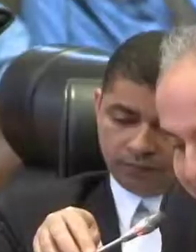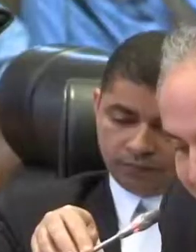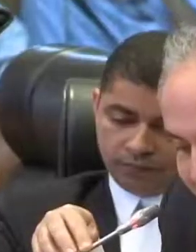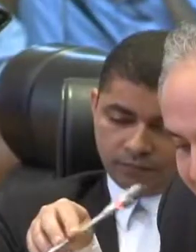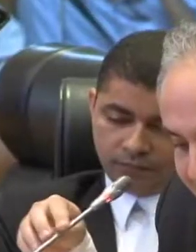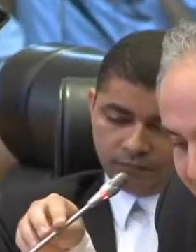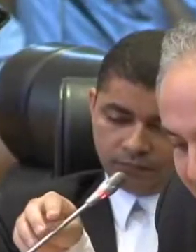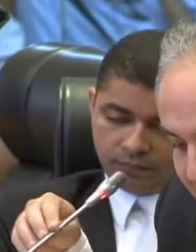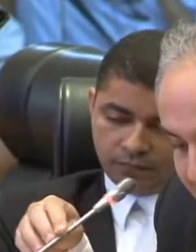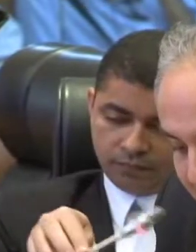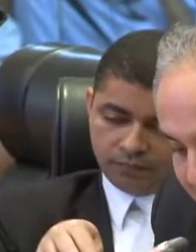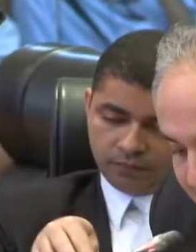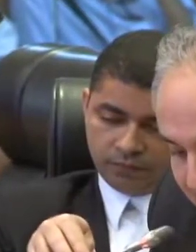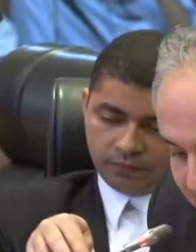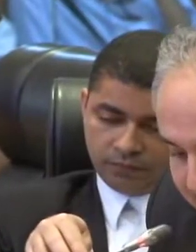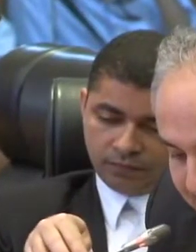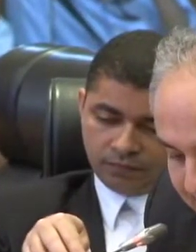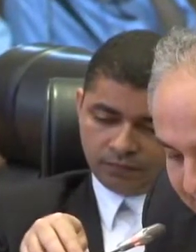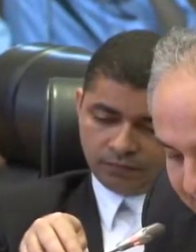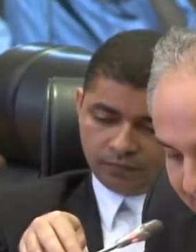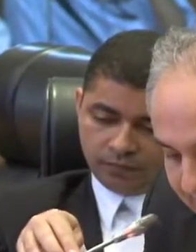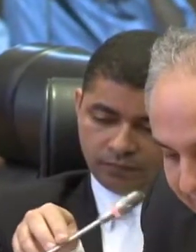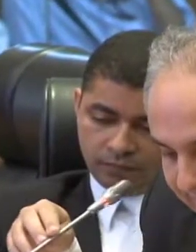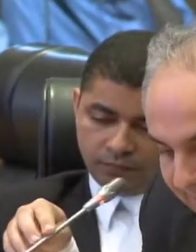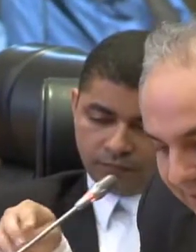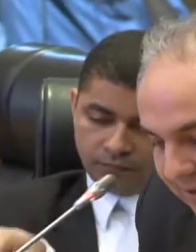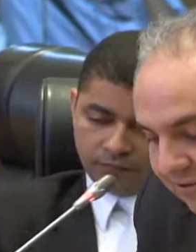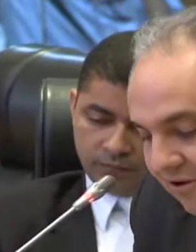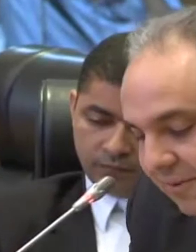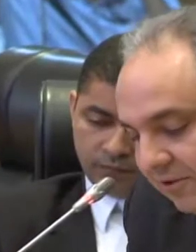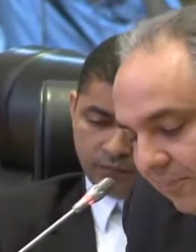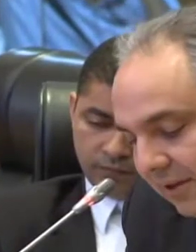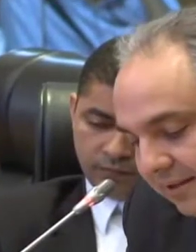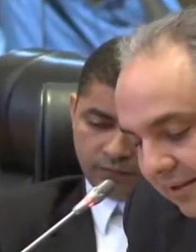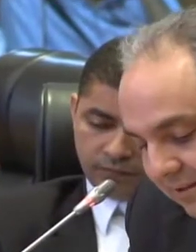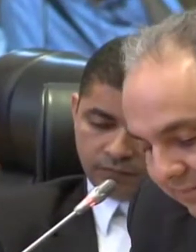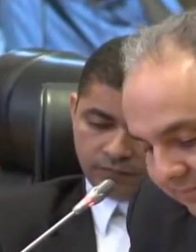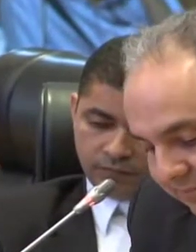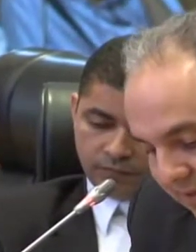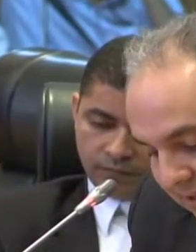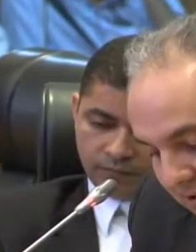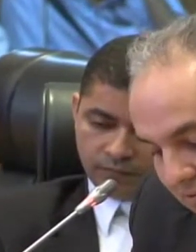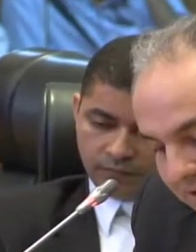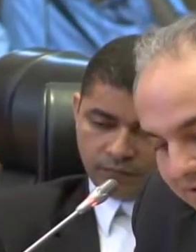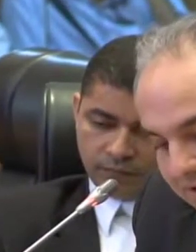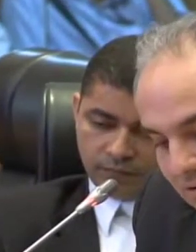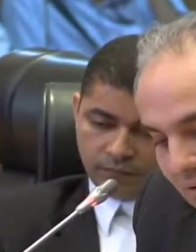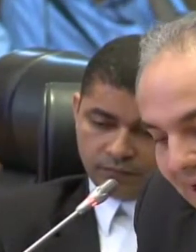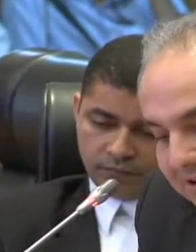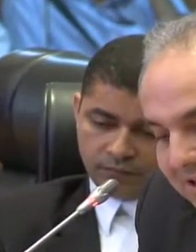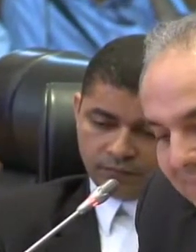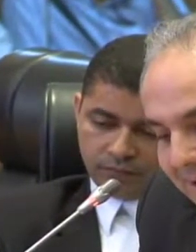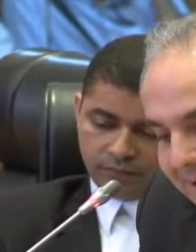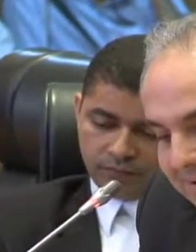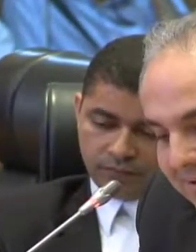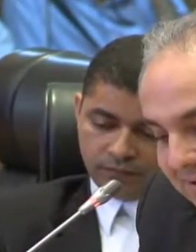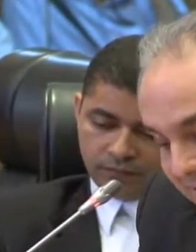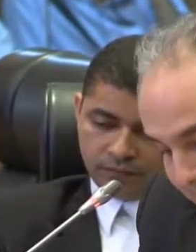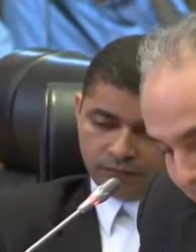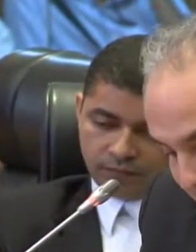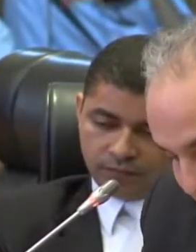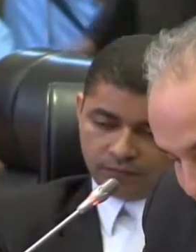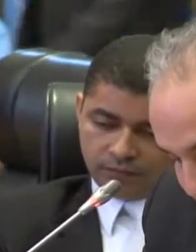2003, que cria a região metropolitana. O inciso 4º